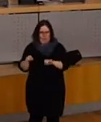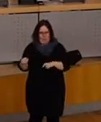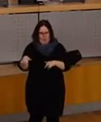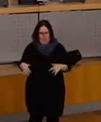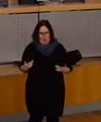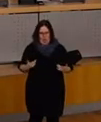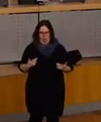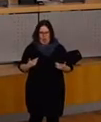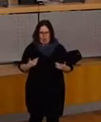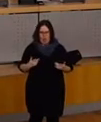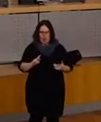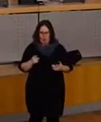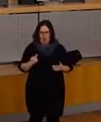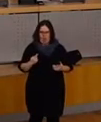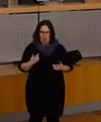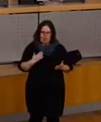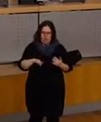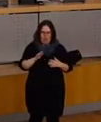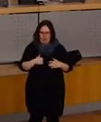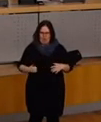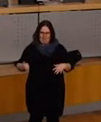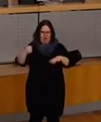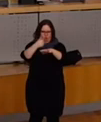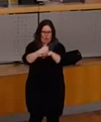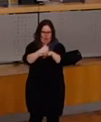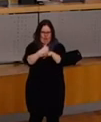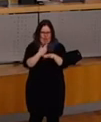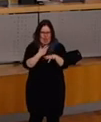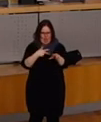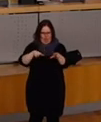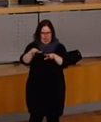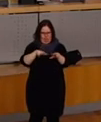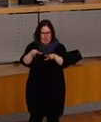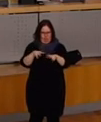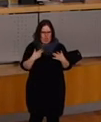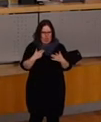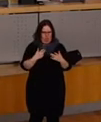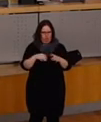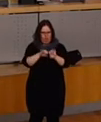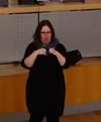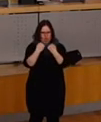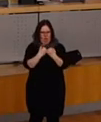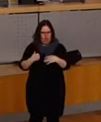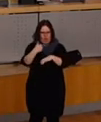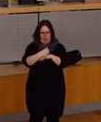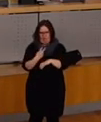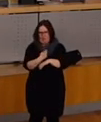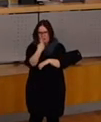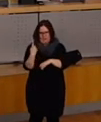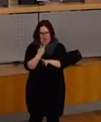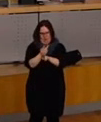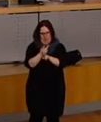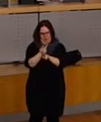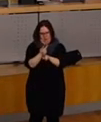ist es schon ein autoritär regierter staat und der staatschef ist auch dort jetzt fast 20 jahre